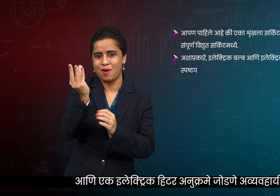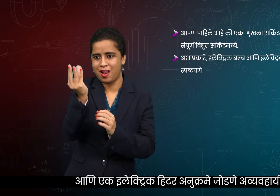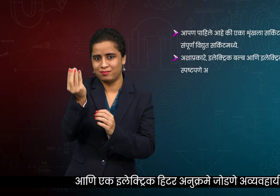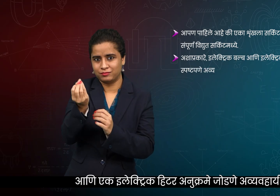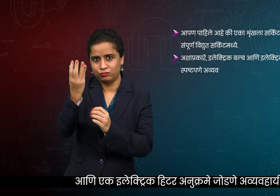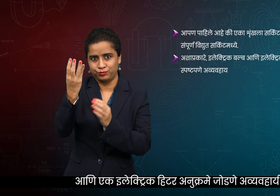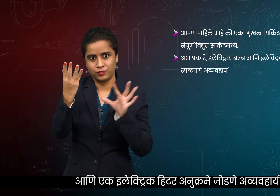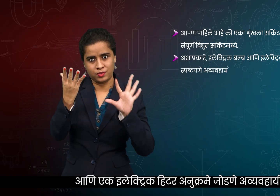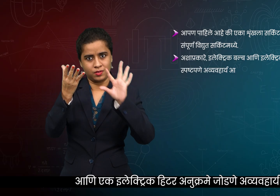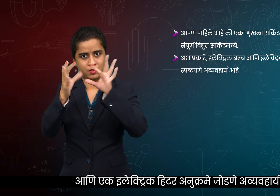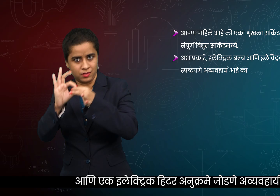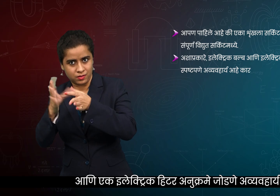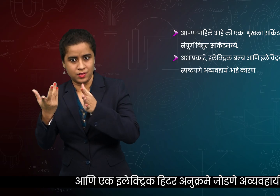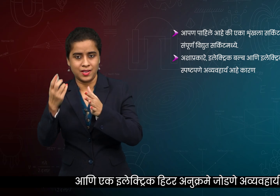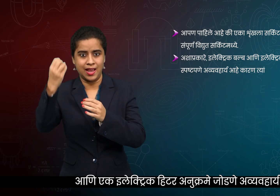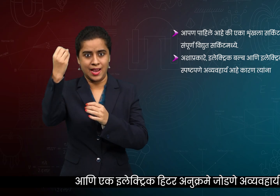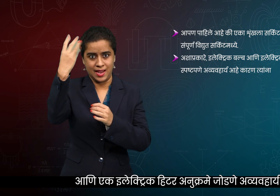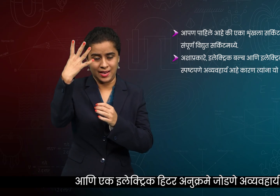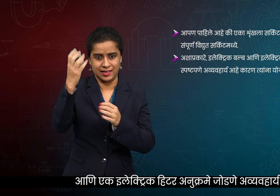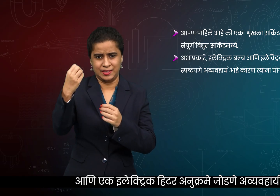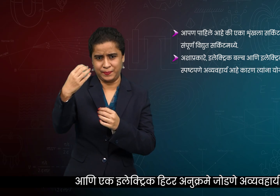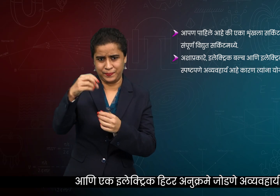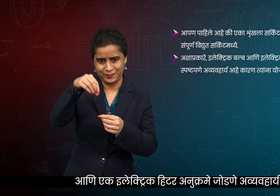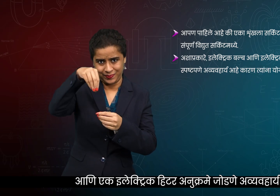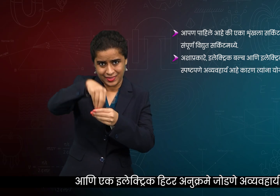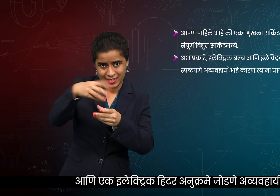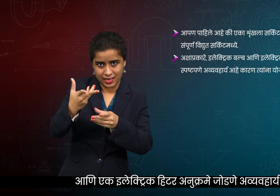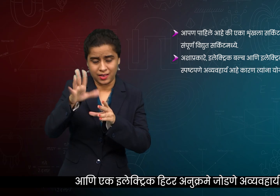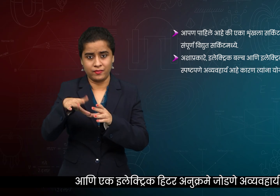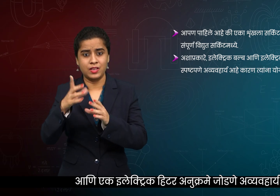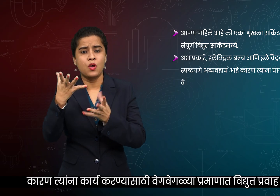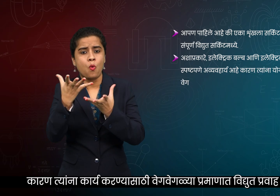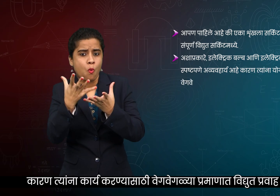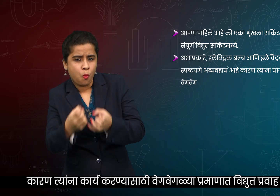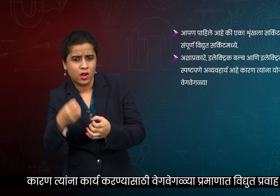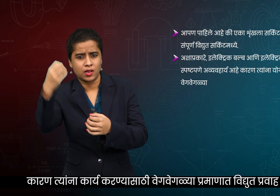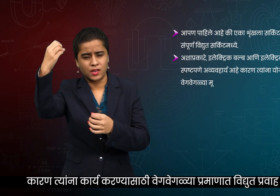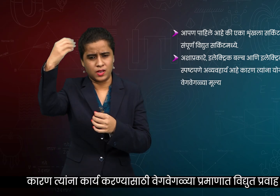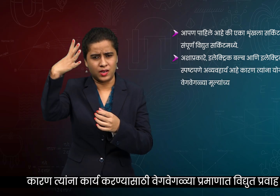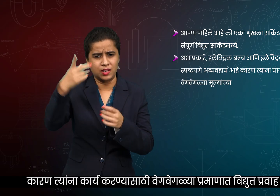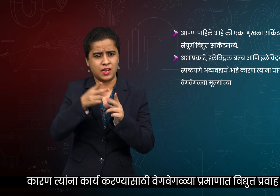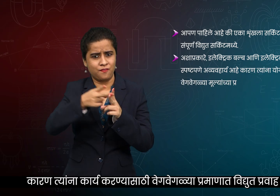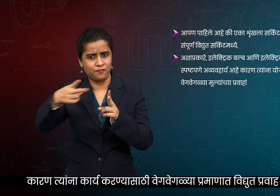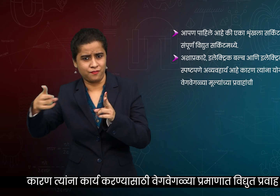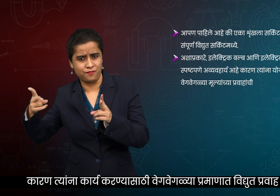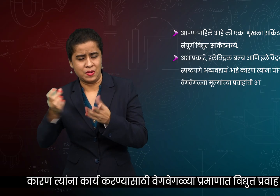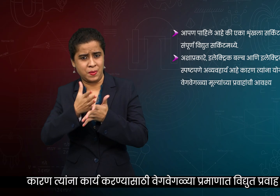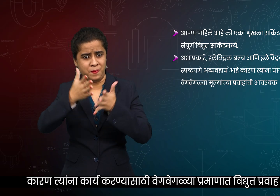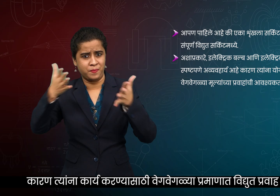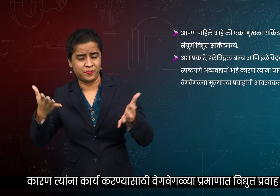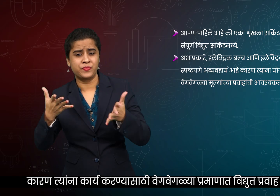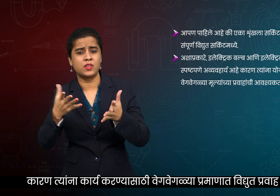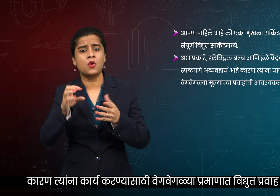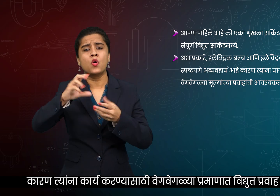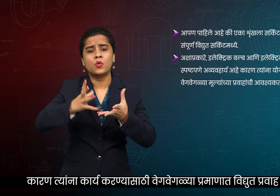आणि एक इलेक्ट्रिक हीटर अनुक्रमे जोडणे अव्यवहार्य आहे, कारण त्यांना कार्य करण्यासाठी वेगवेगळ्या